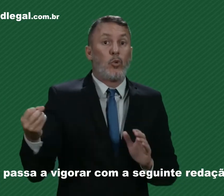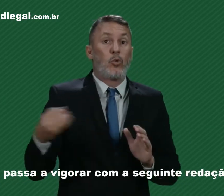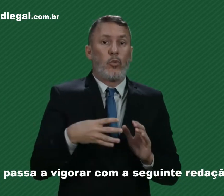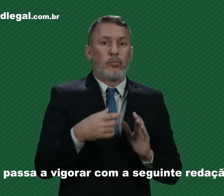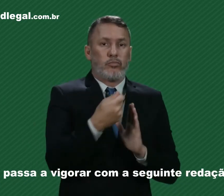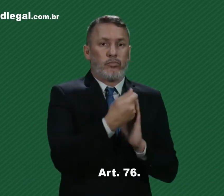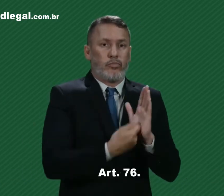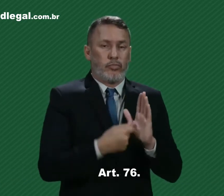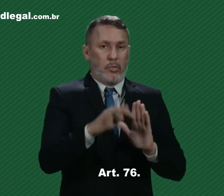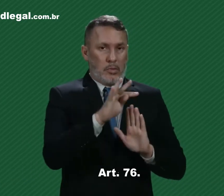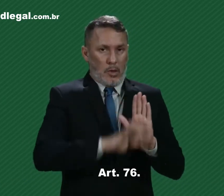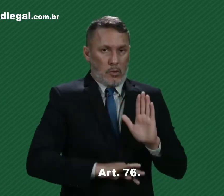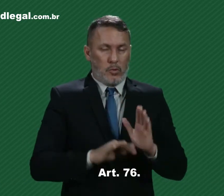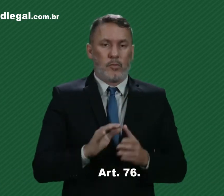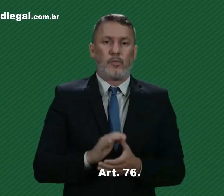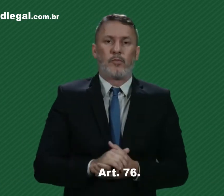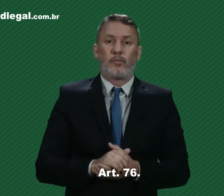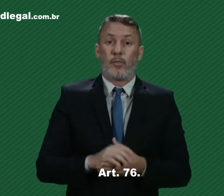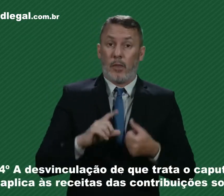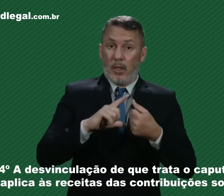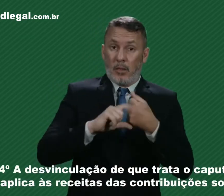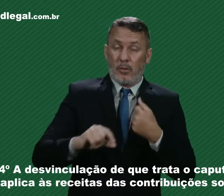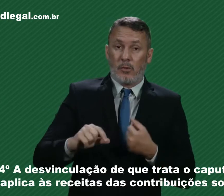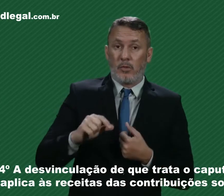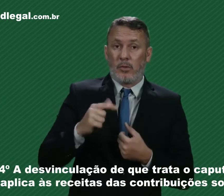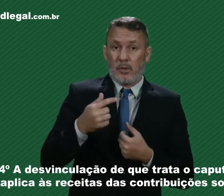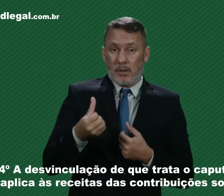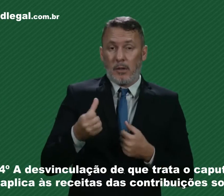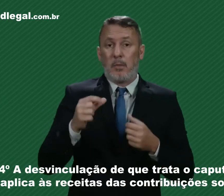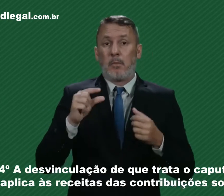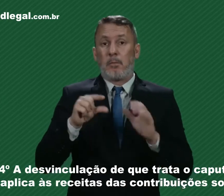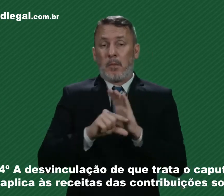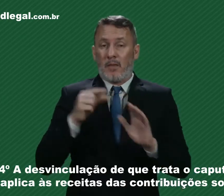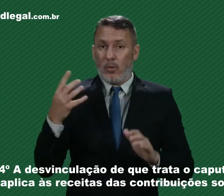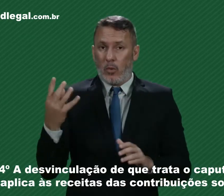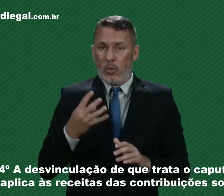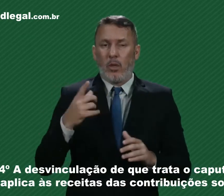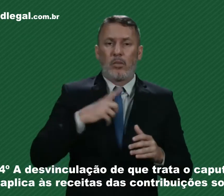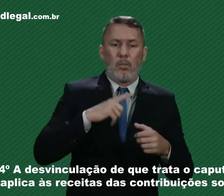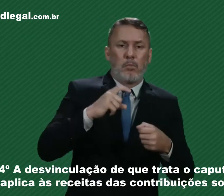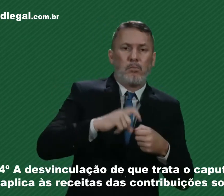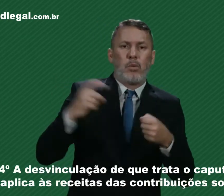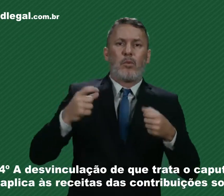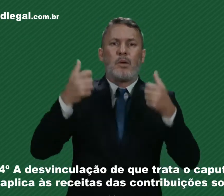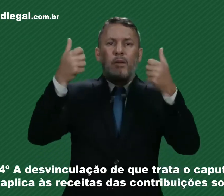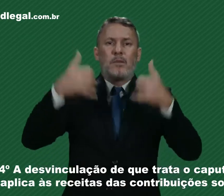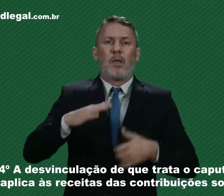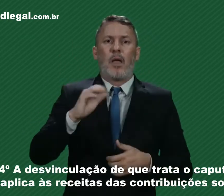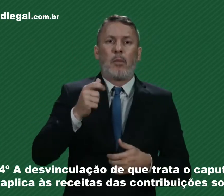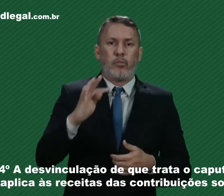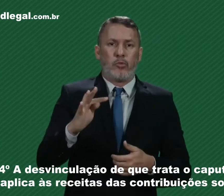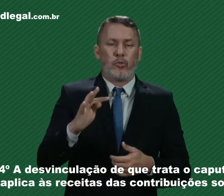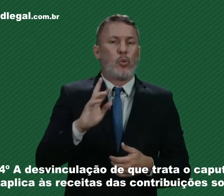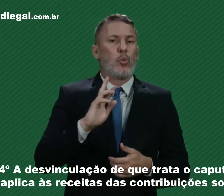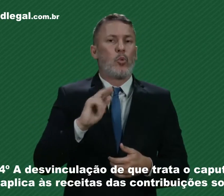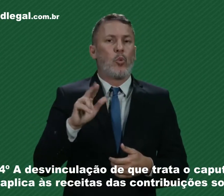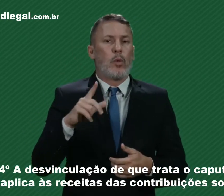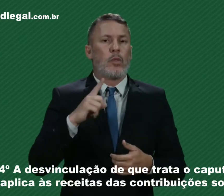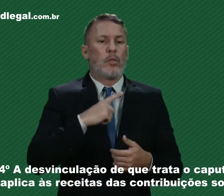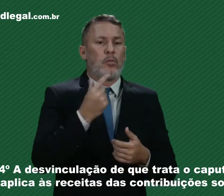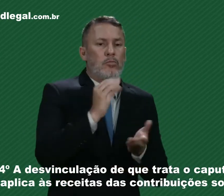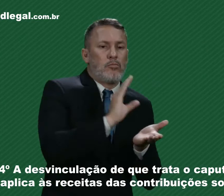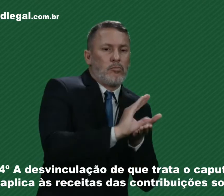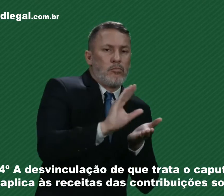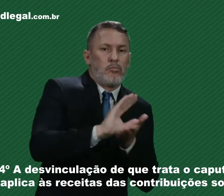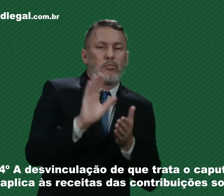seguinte redação. Artigo 76. Parágrafo 4º. A desvinculação de que trata o caput não se aplica às receitas